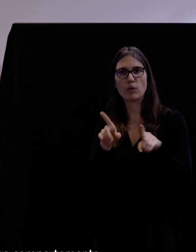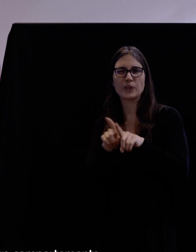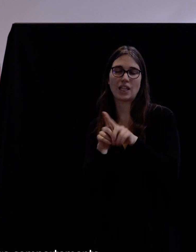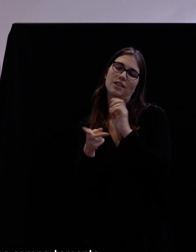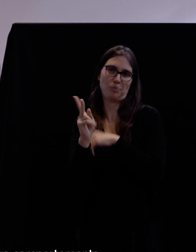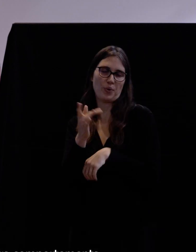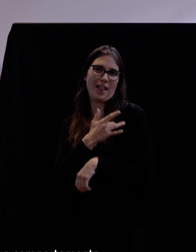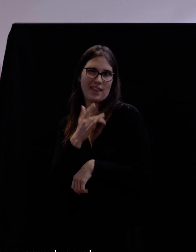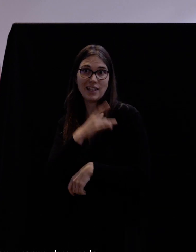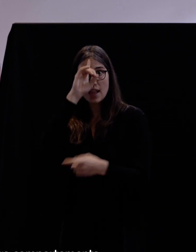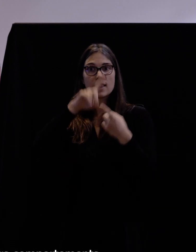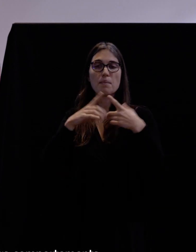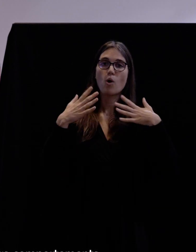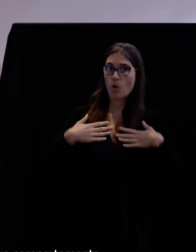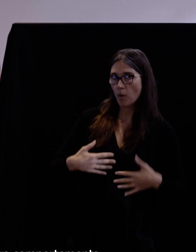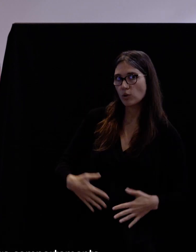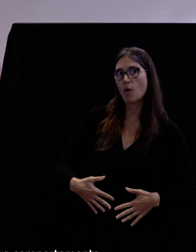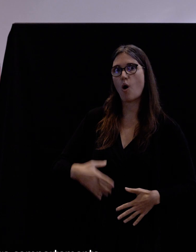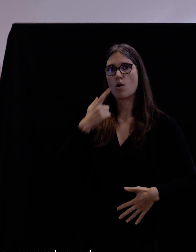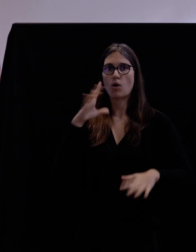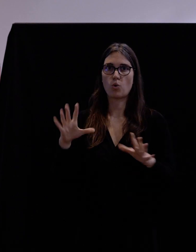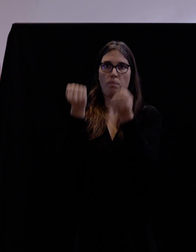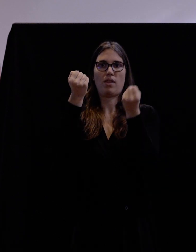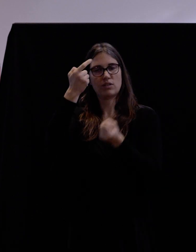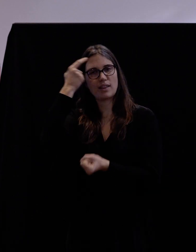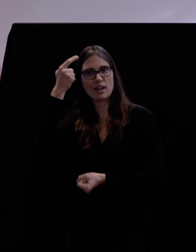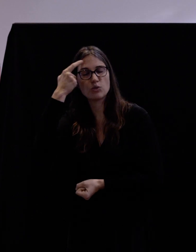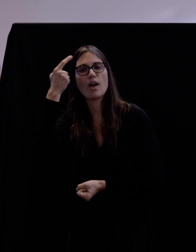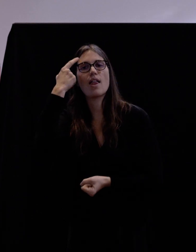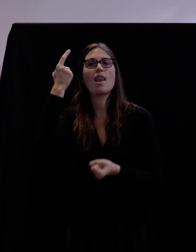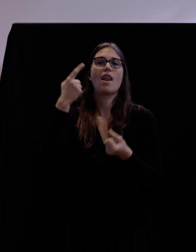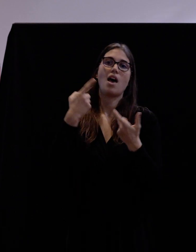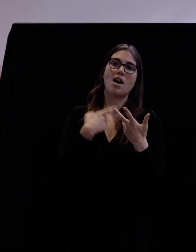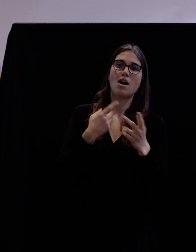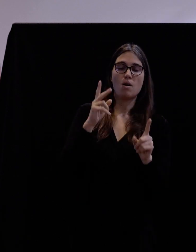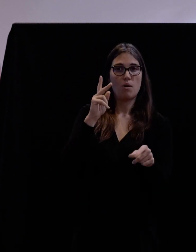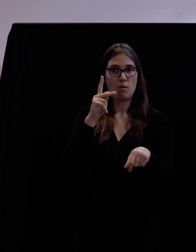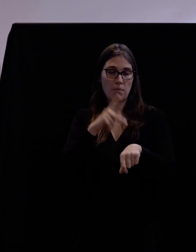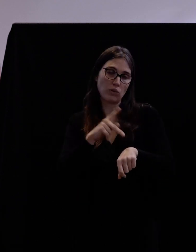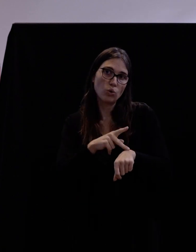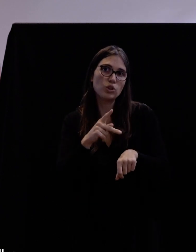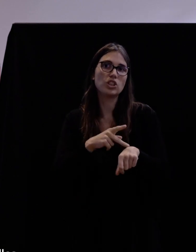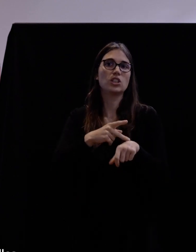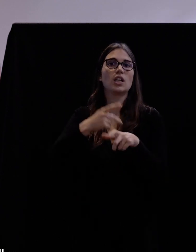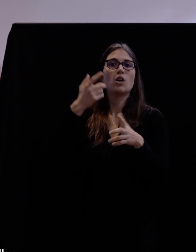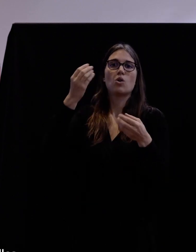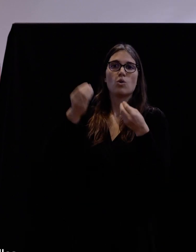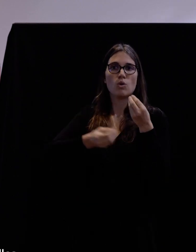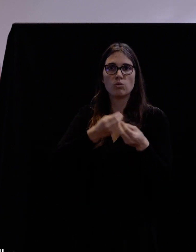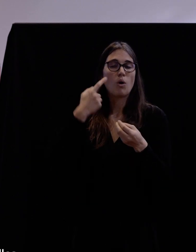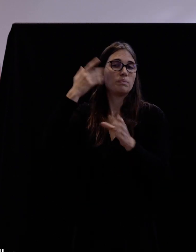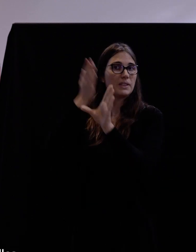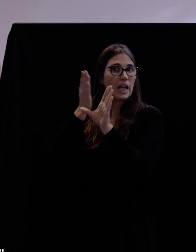journées, sur leur comportement, leur capacité intellectuelle, leur pathologie psychiatrique éventuelle, qui